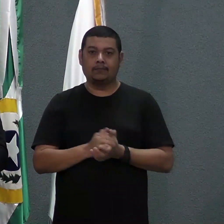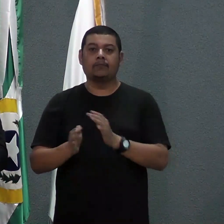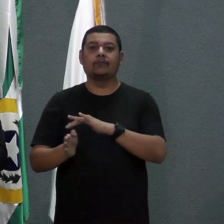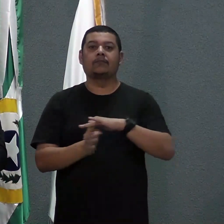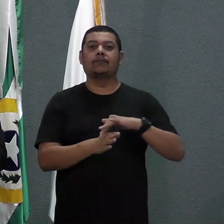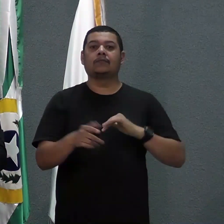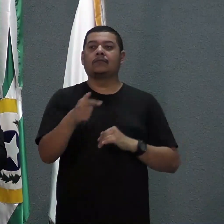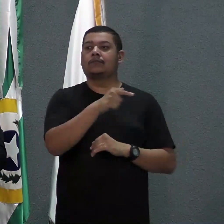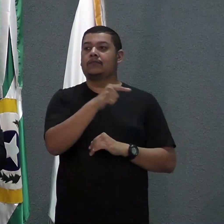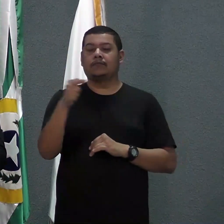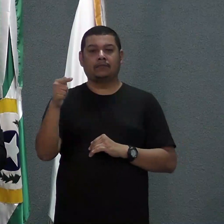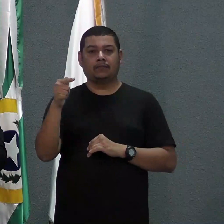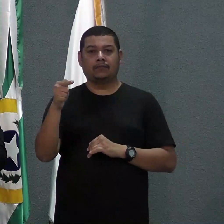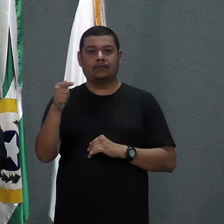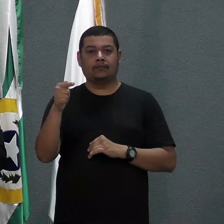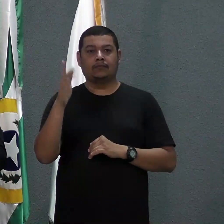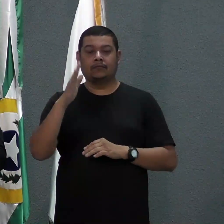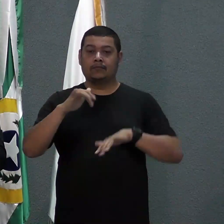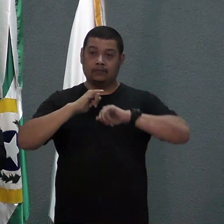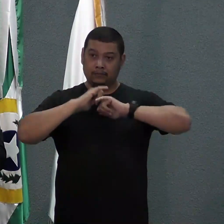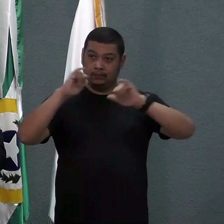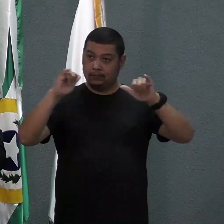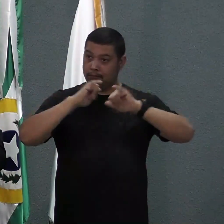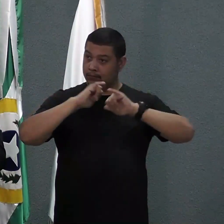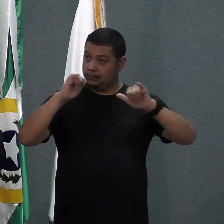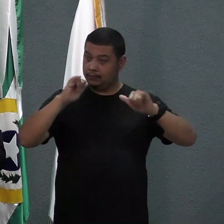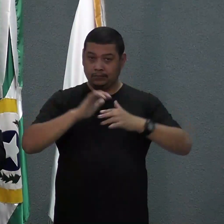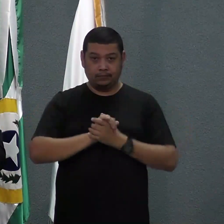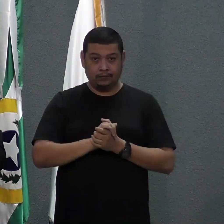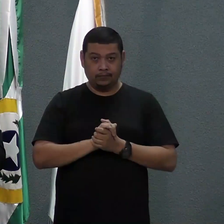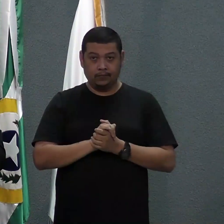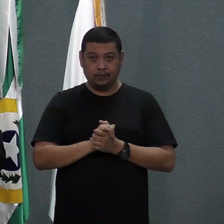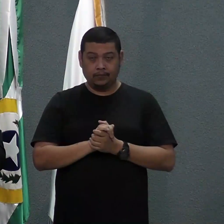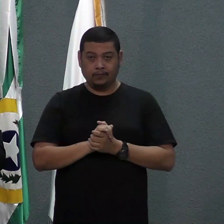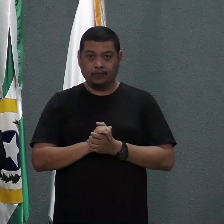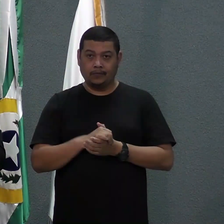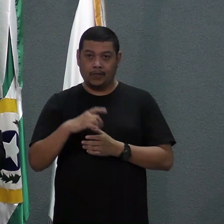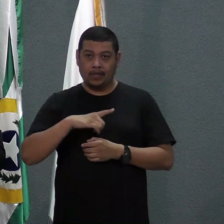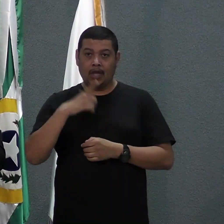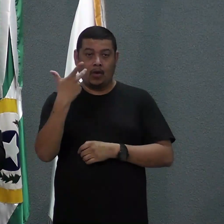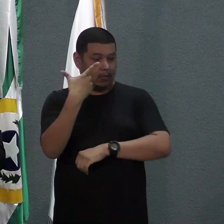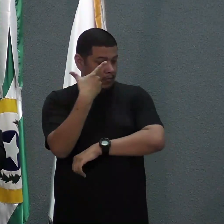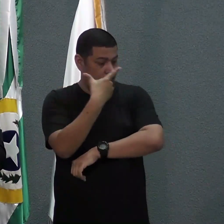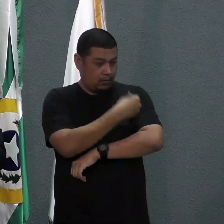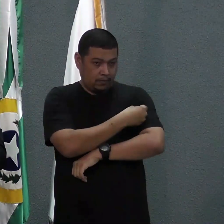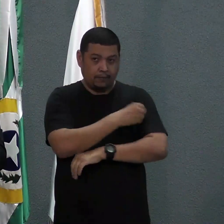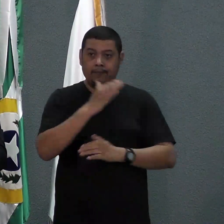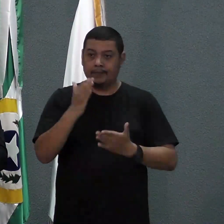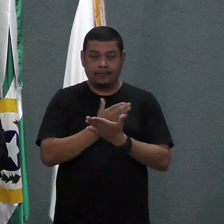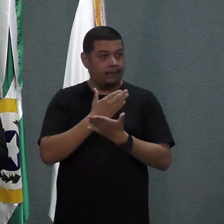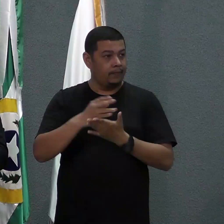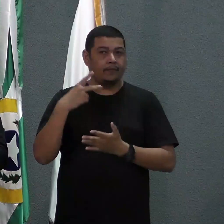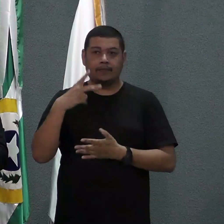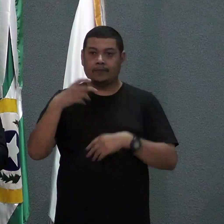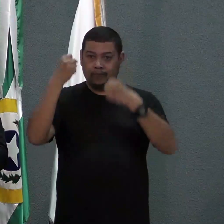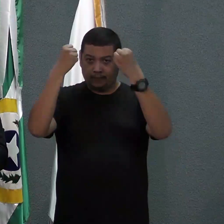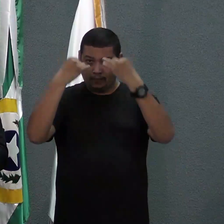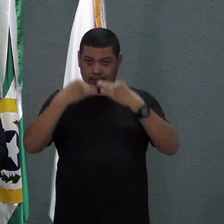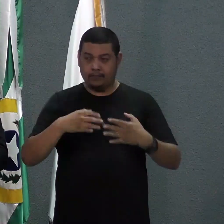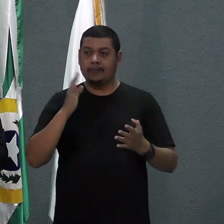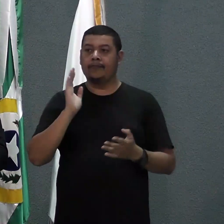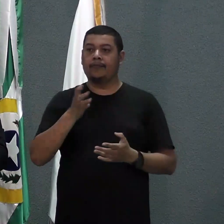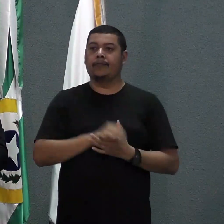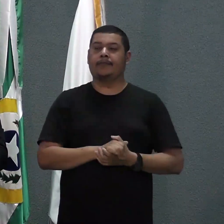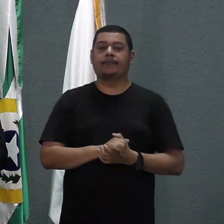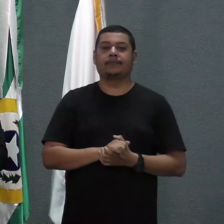Semana foi anunciada aí, mais uma vez, uma etapa da vacinação, alguns vereadores já citaram aqui, né?